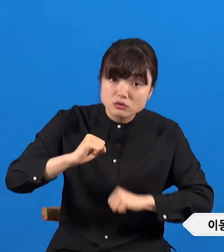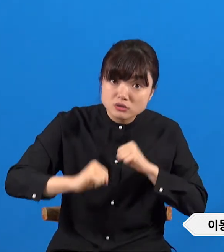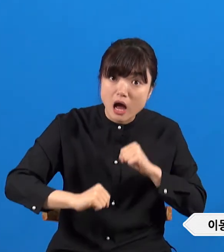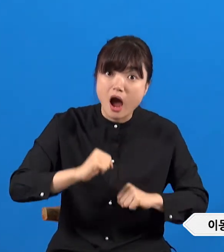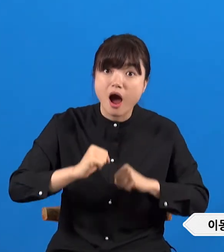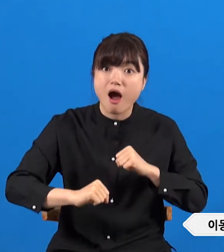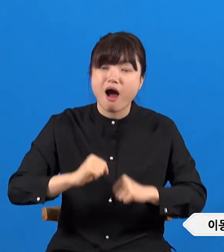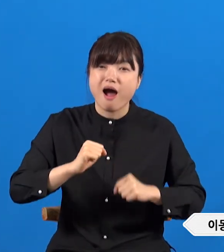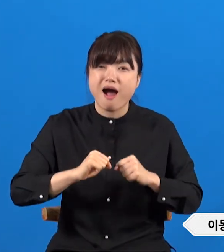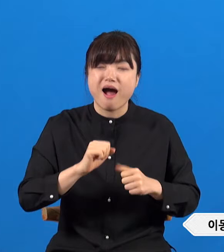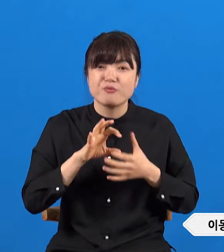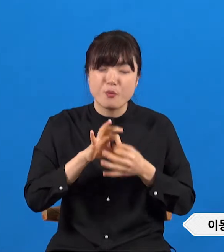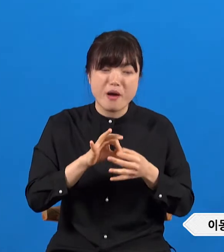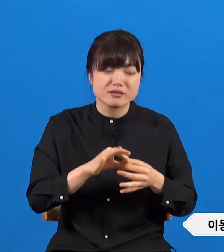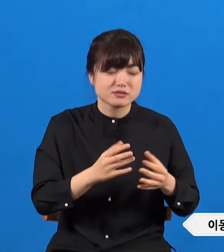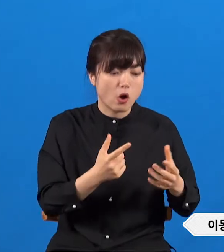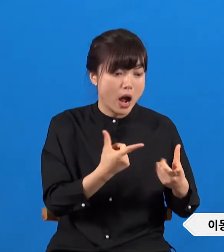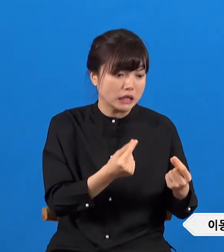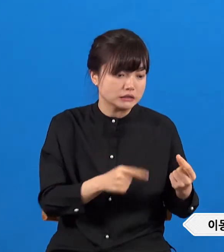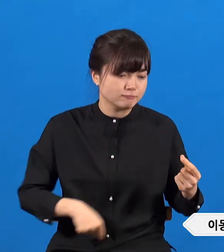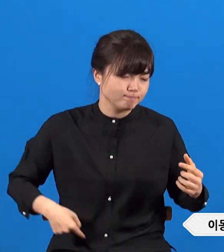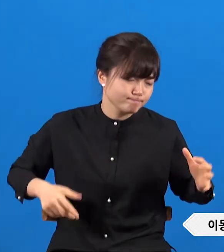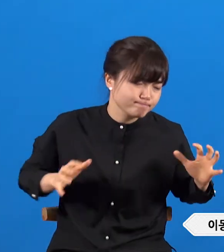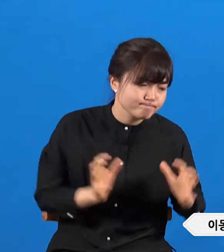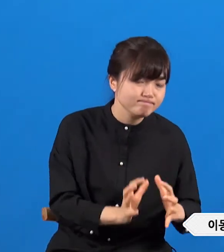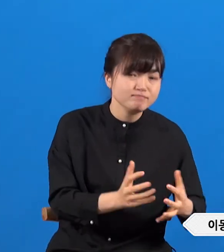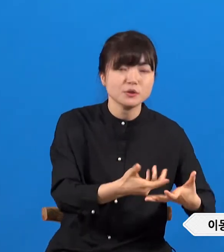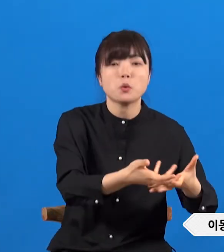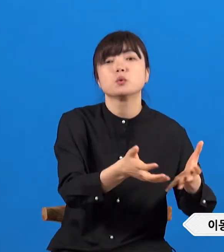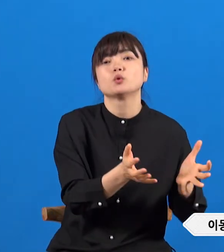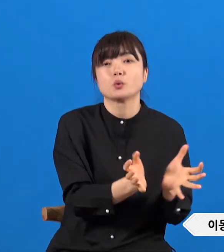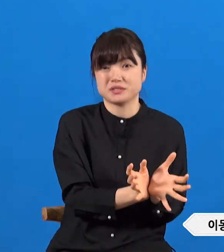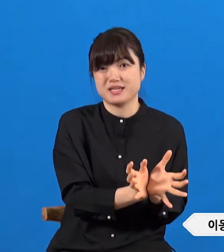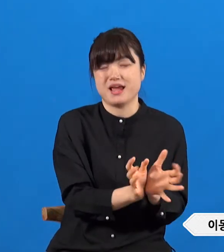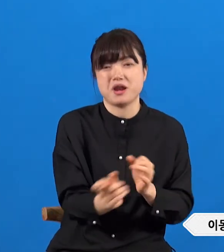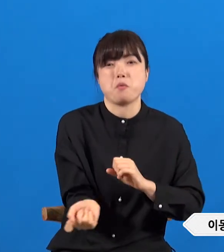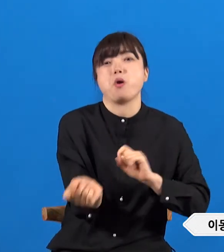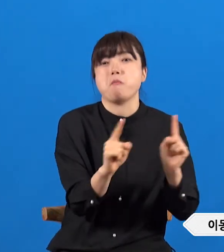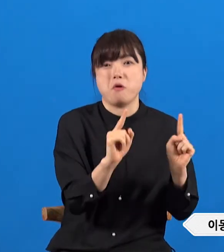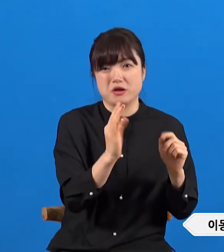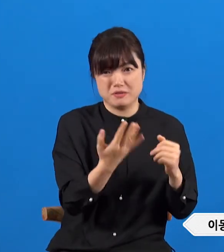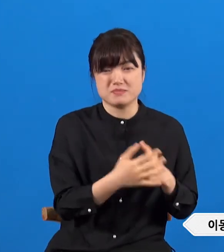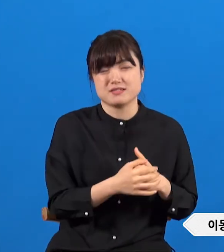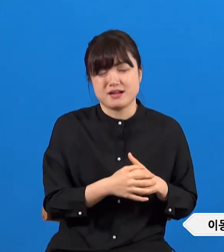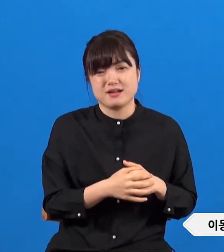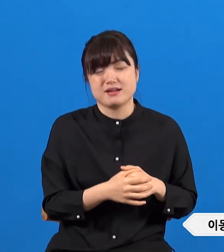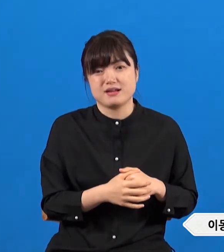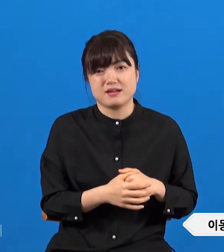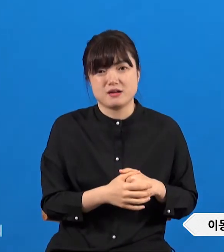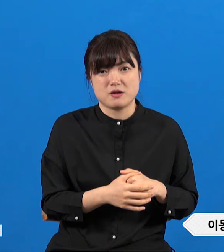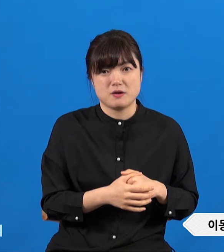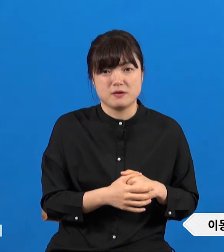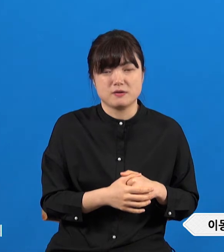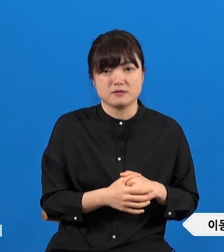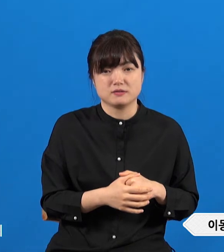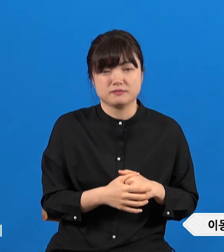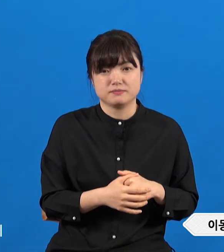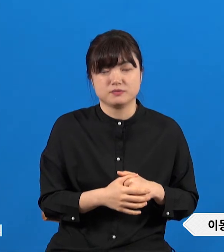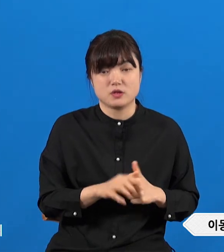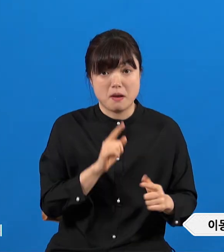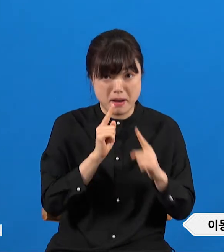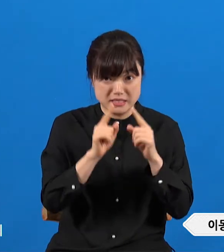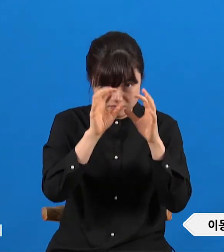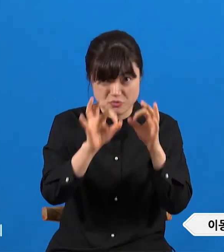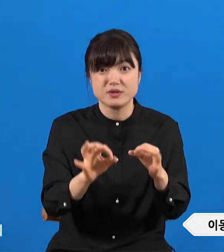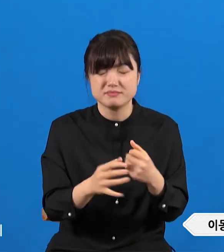함께 네트워킹되어 공동체를 부활시킵니다. 오늘 본문 1절을 다시 읽겠습니다. 오늘 본문이